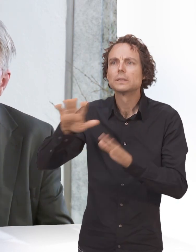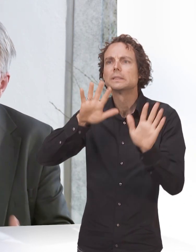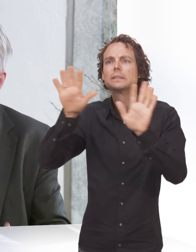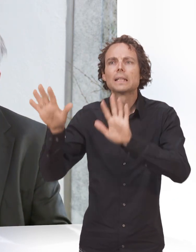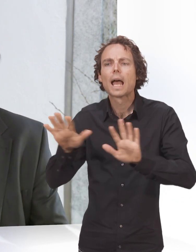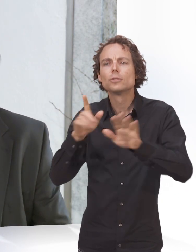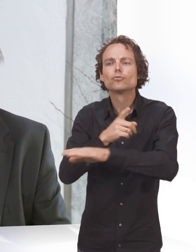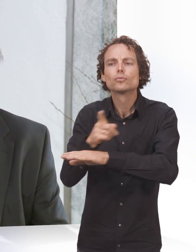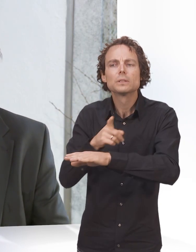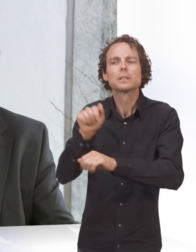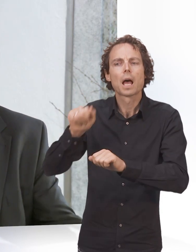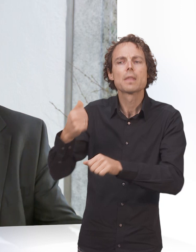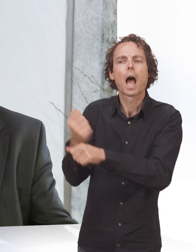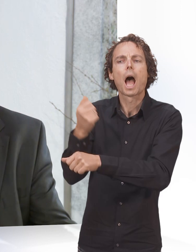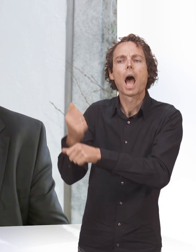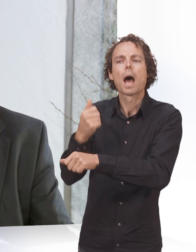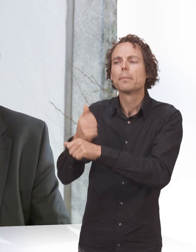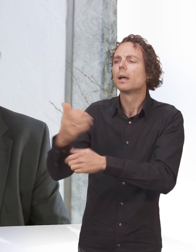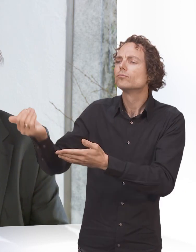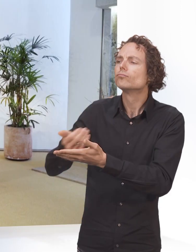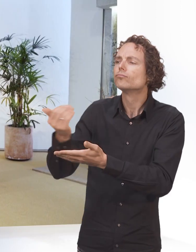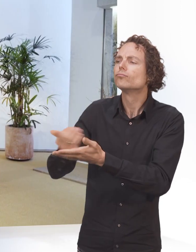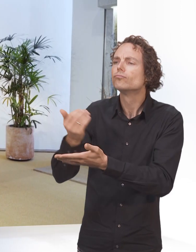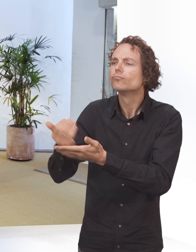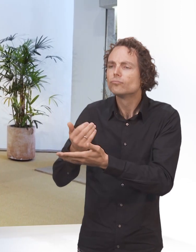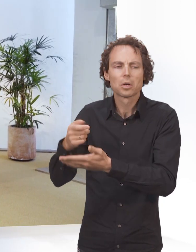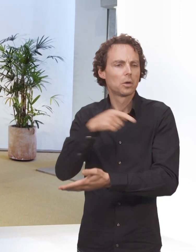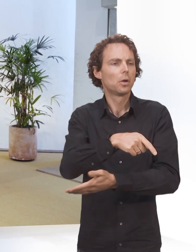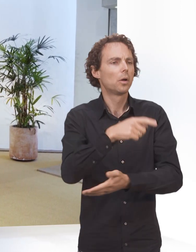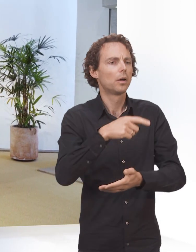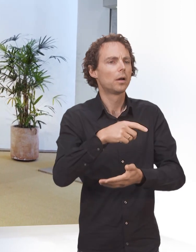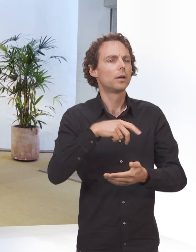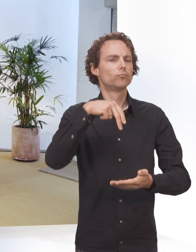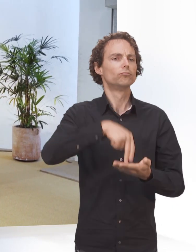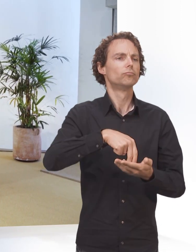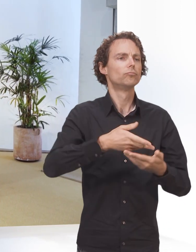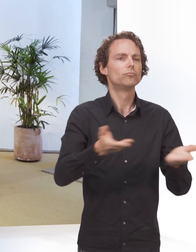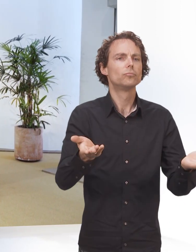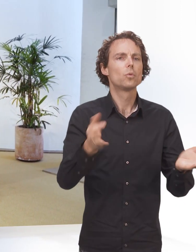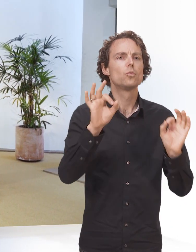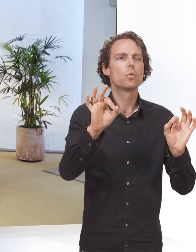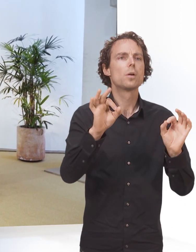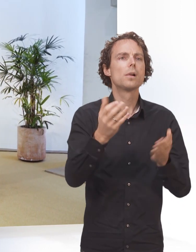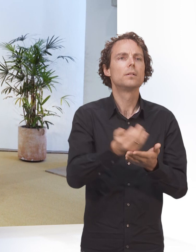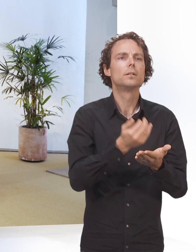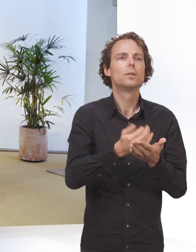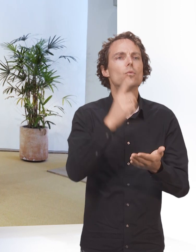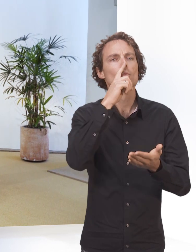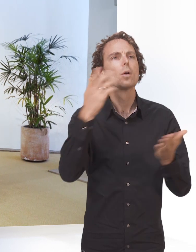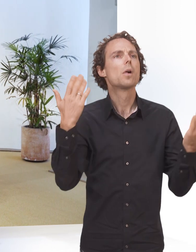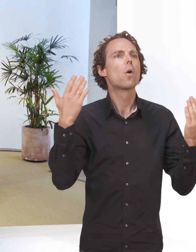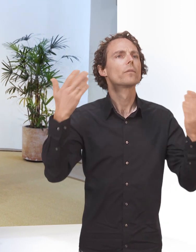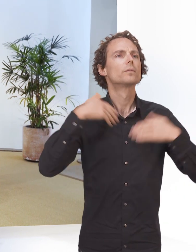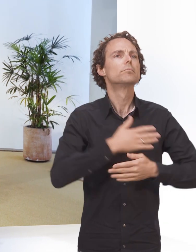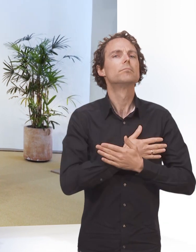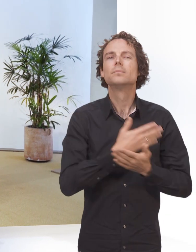stehen könnte, jetzt von Luft und Liebe lebt. Nein, das kann ich ja nicht nur machen. Also das ist ja,